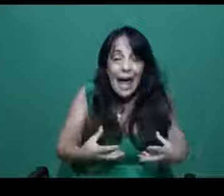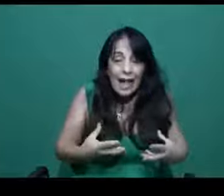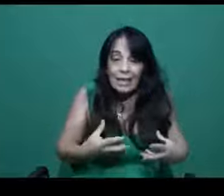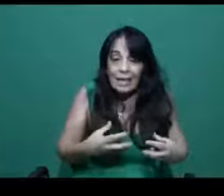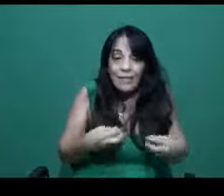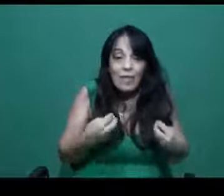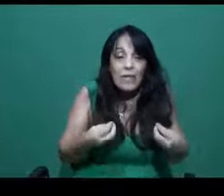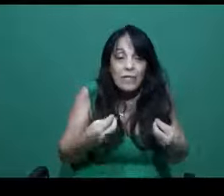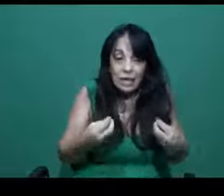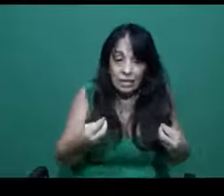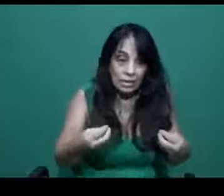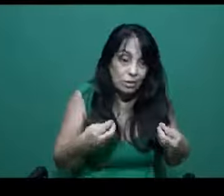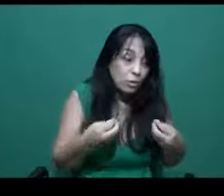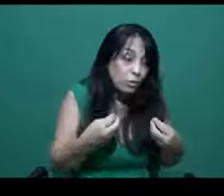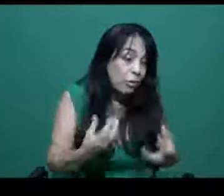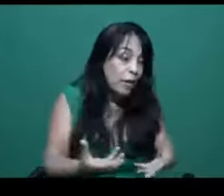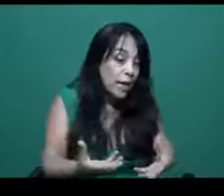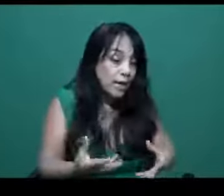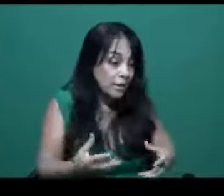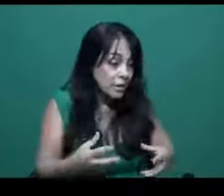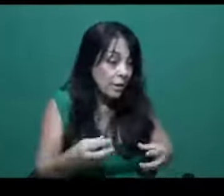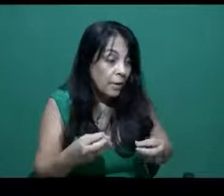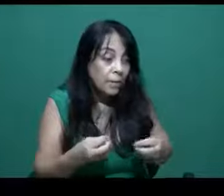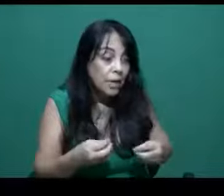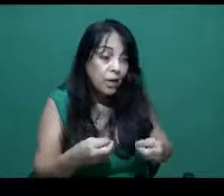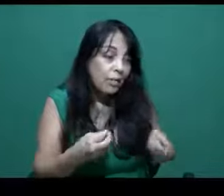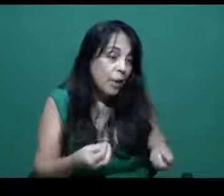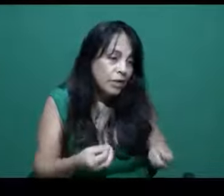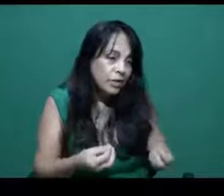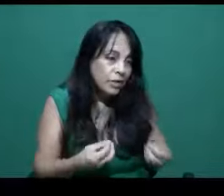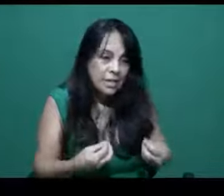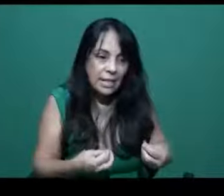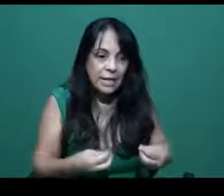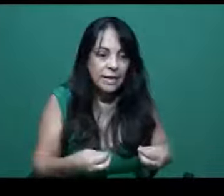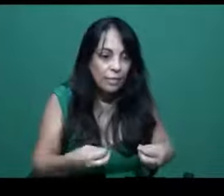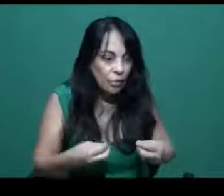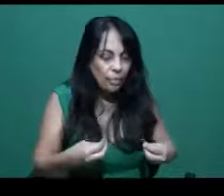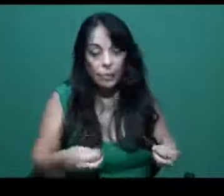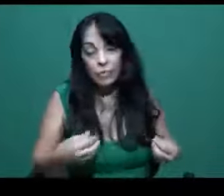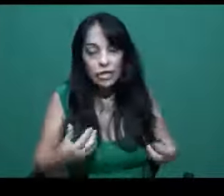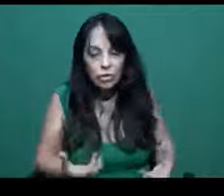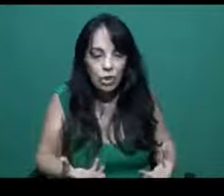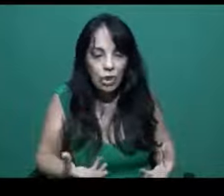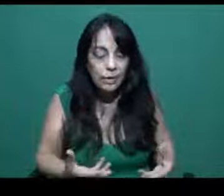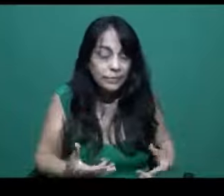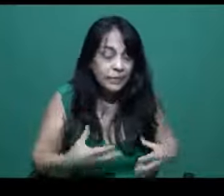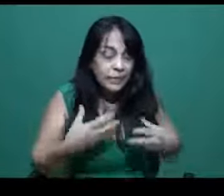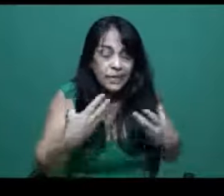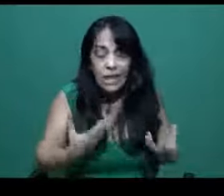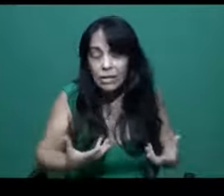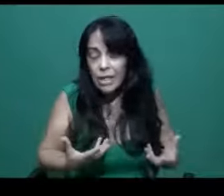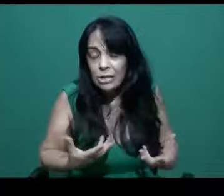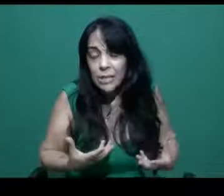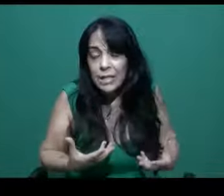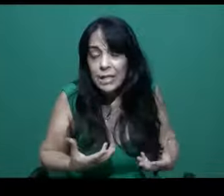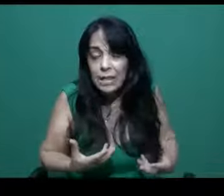interessada e viva junto com eles, porque não pode você, um professor, ter uma